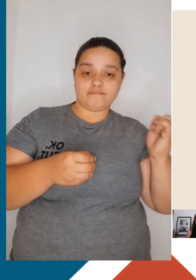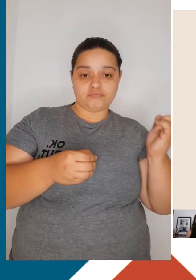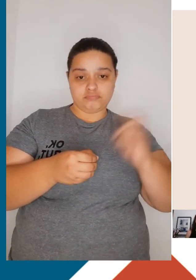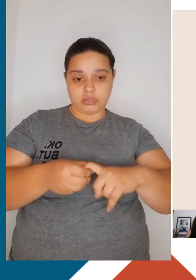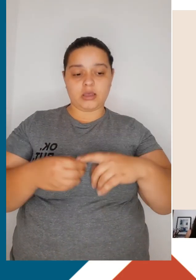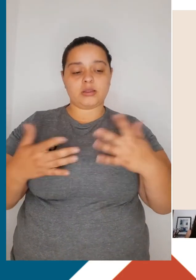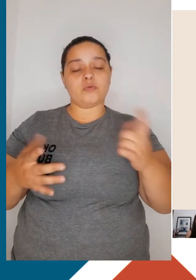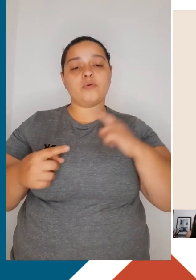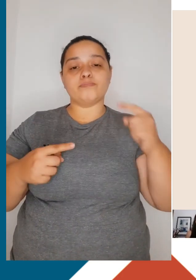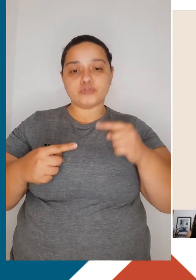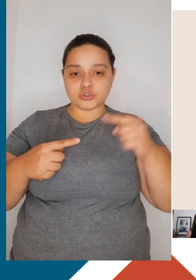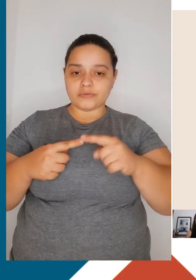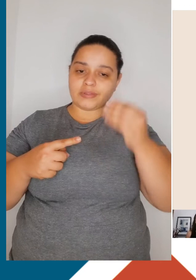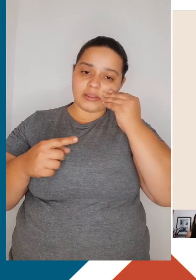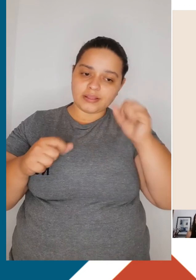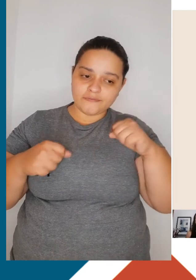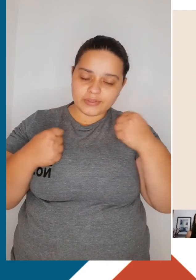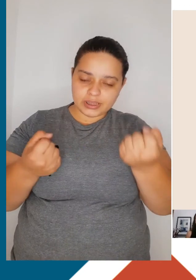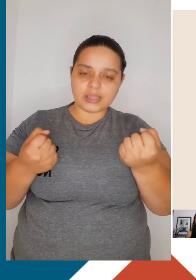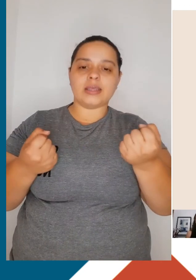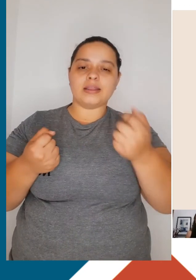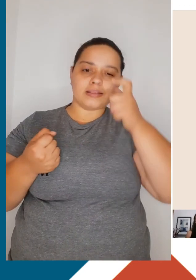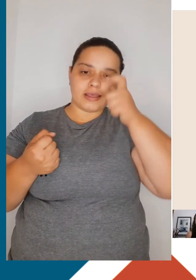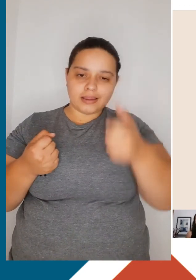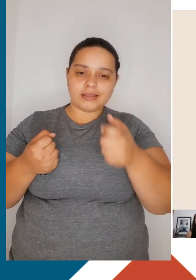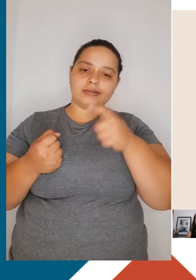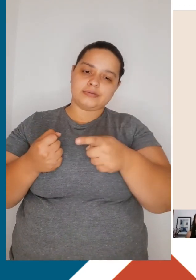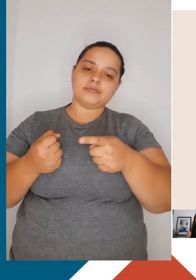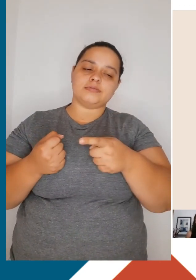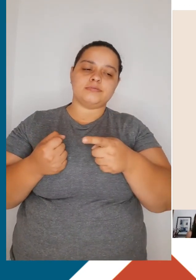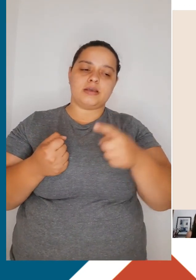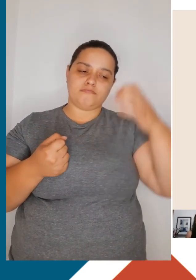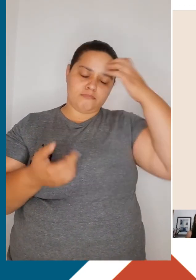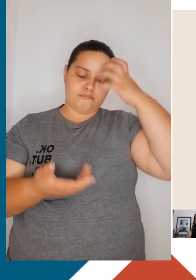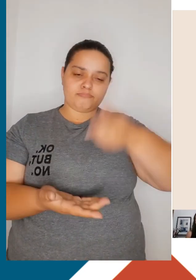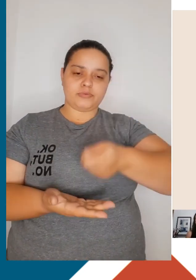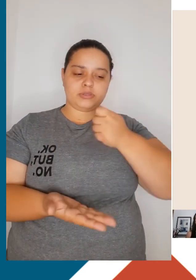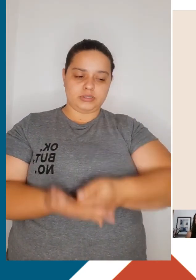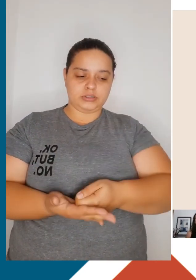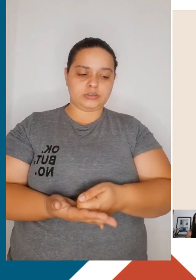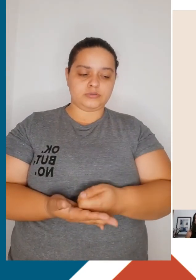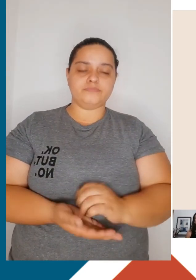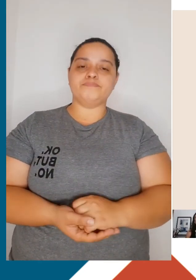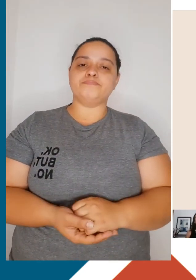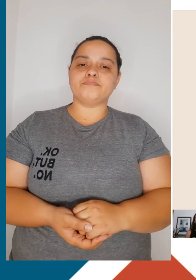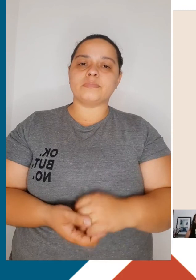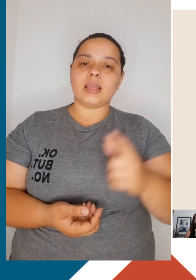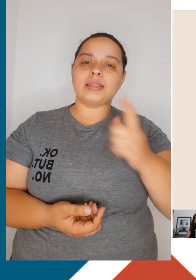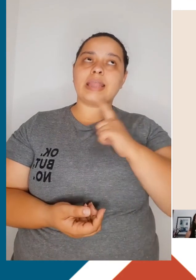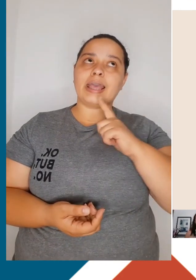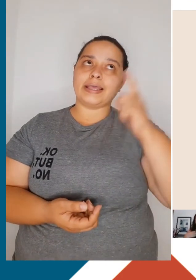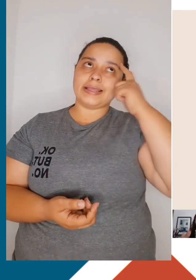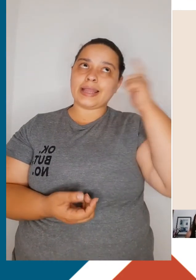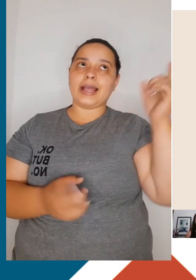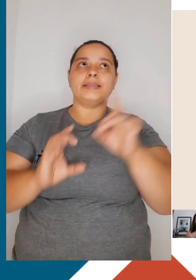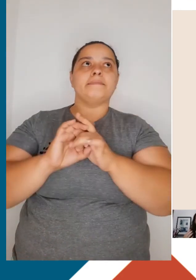restauração. Então, eles têm como objetivo defender esses interesses das monarquias absolutistas, né, contra os princípios revolucionários, que seriam o quê? Esses